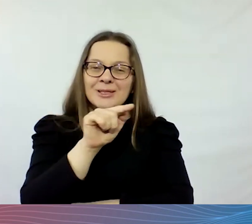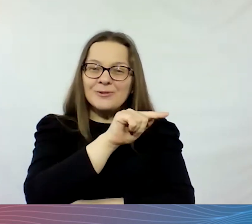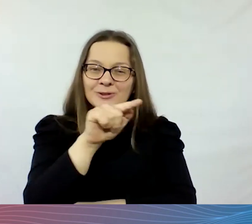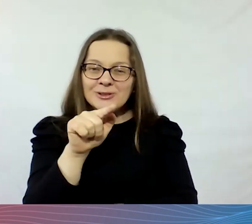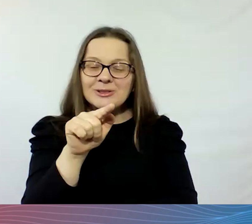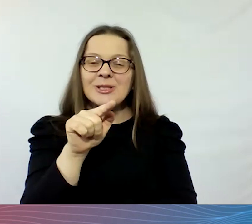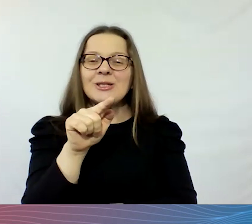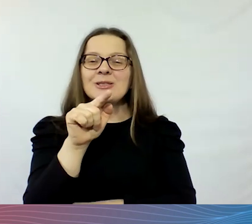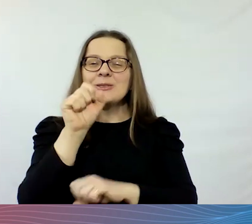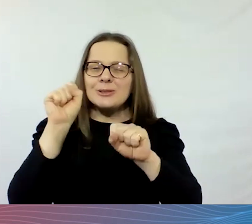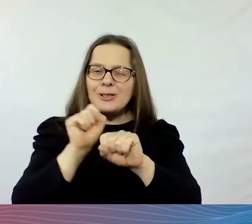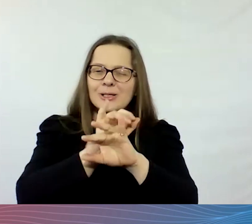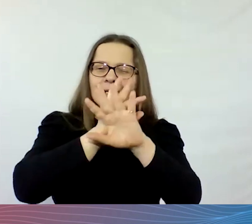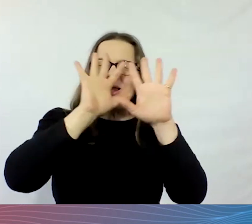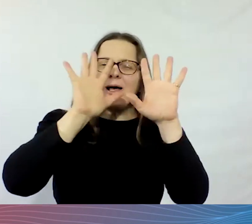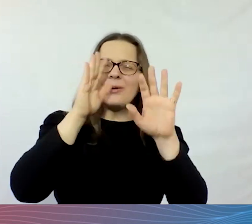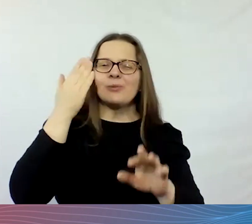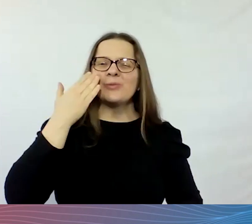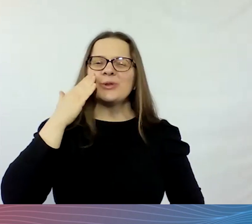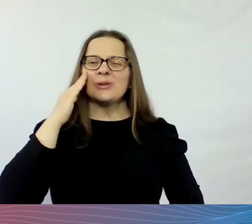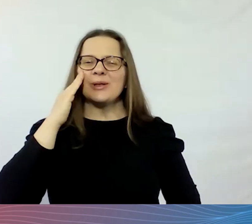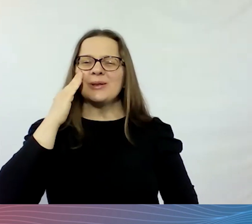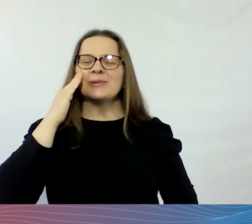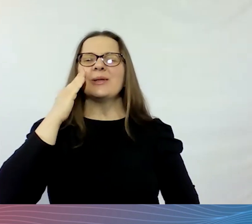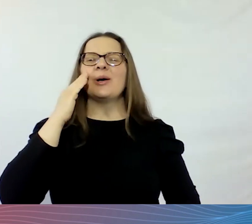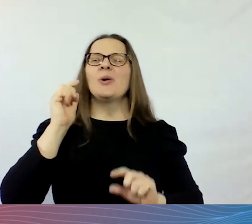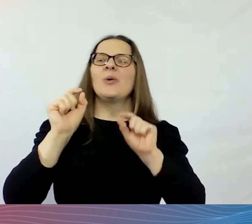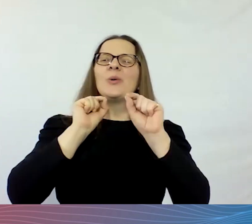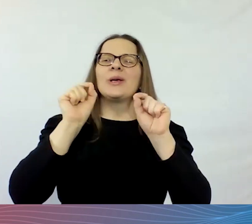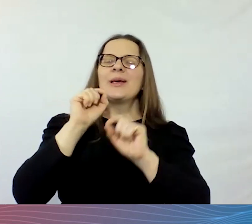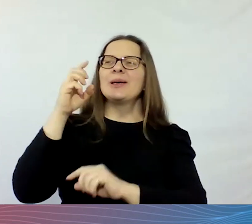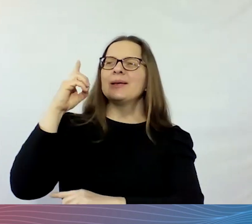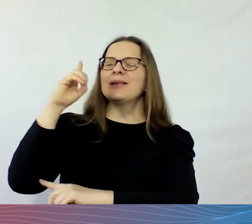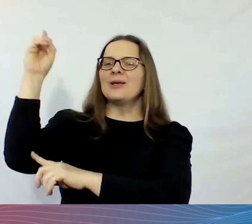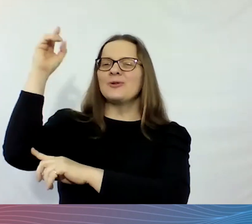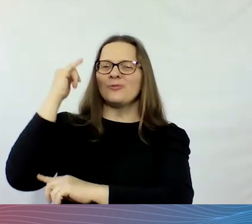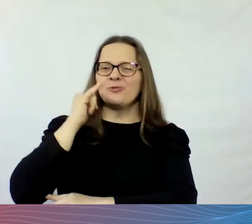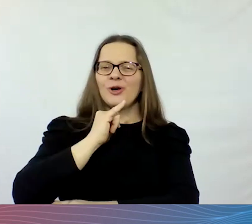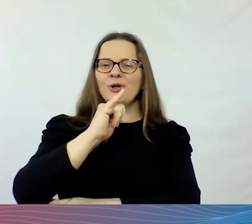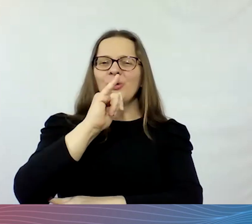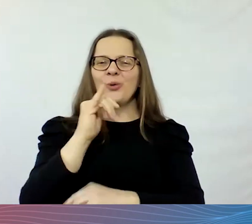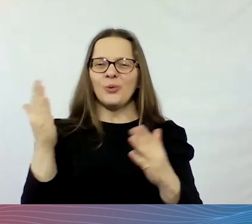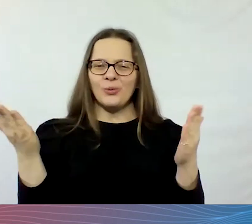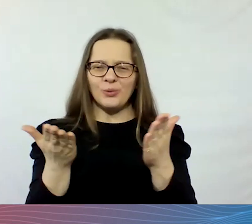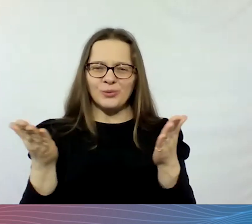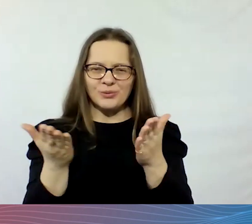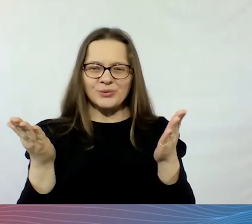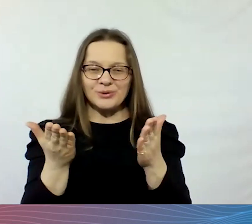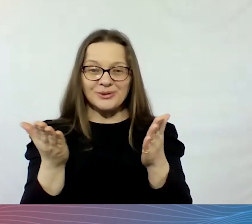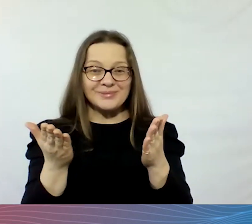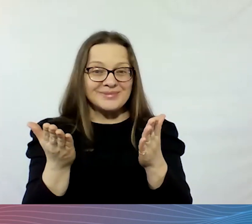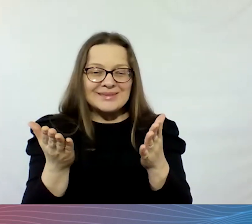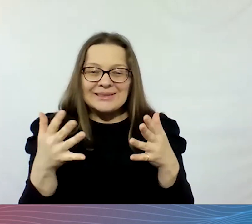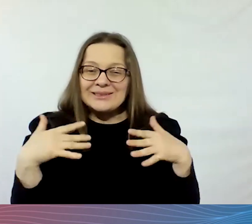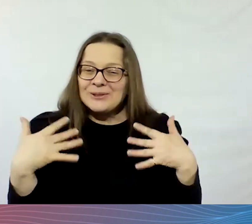luz nova, né, que o Senhor nos deu hoje, e eu acho que o Senhor está nos abençoando demais,